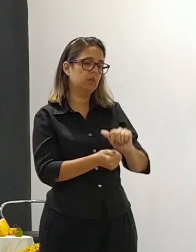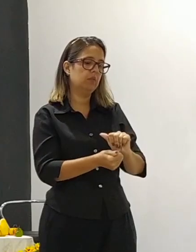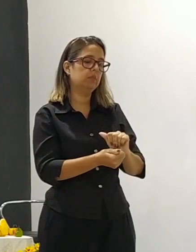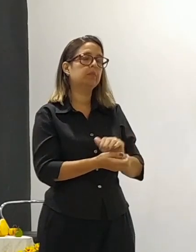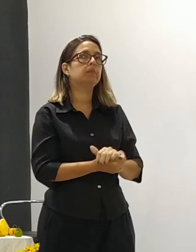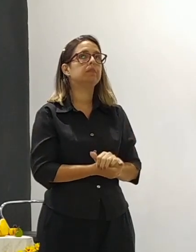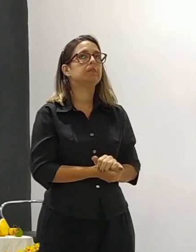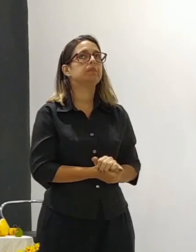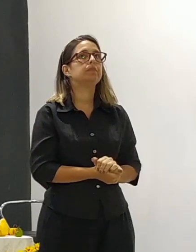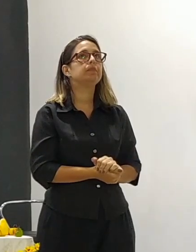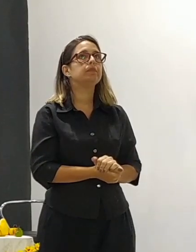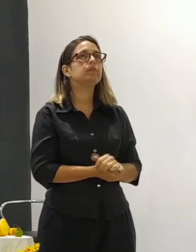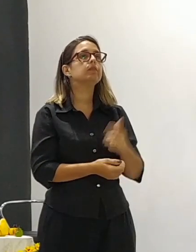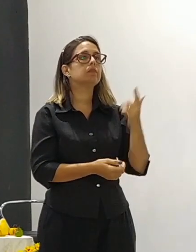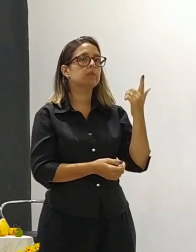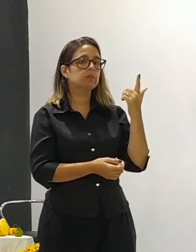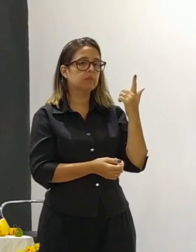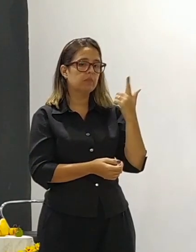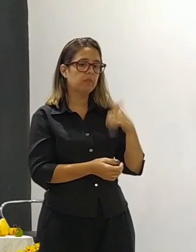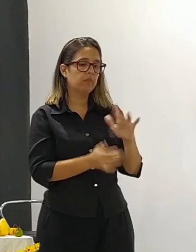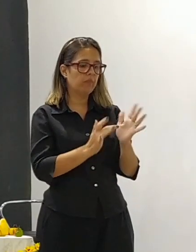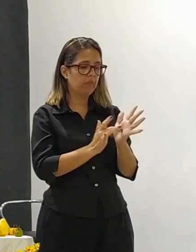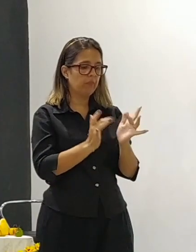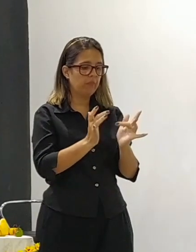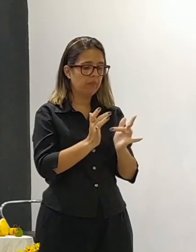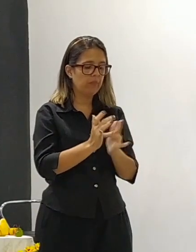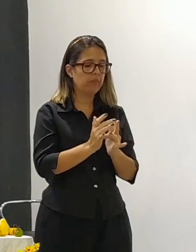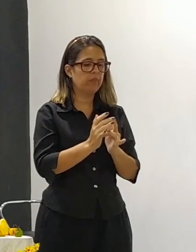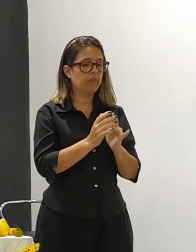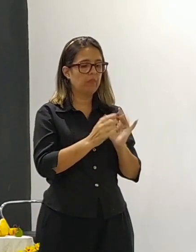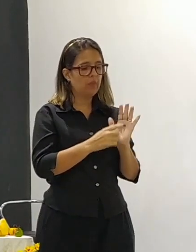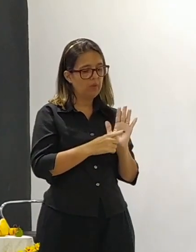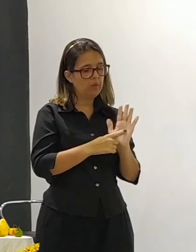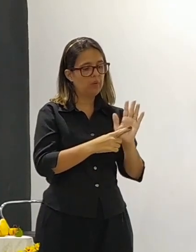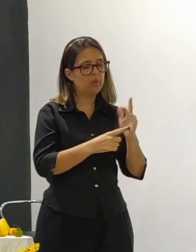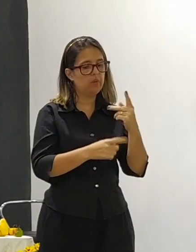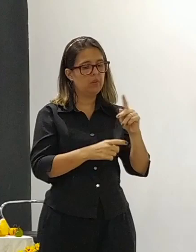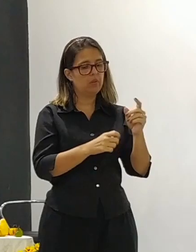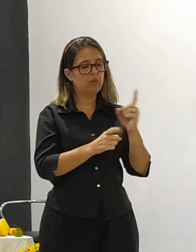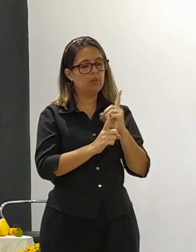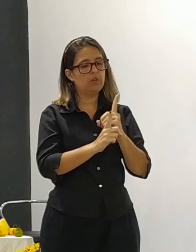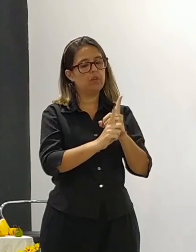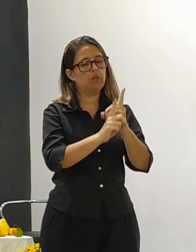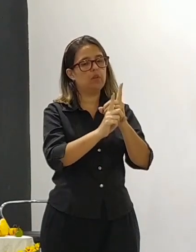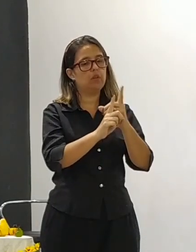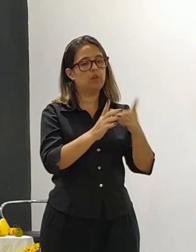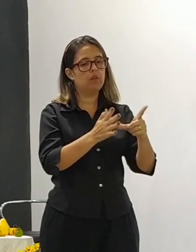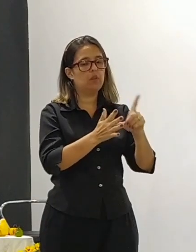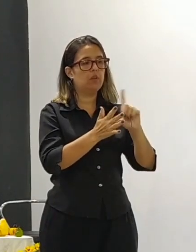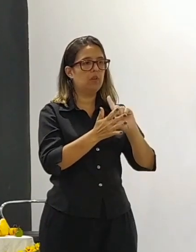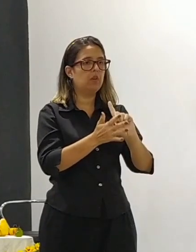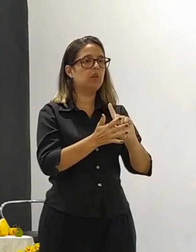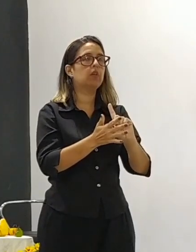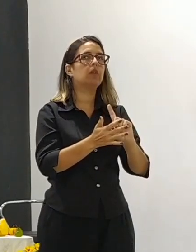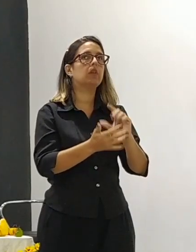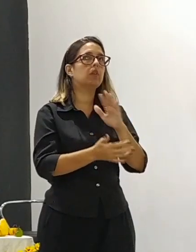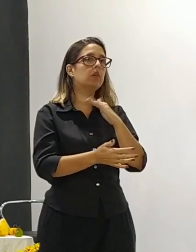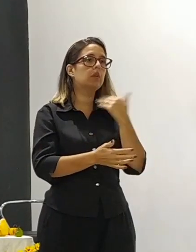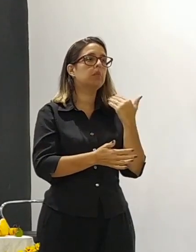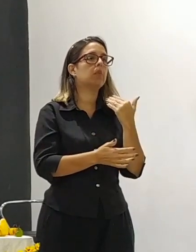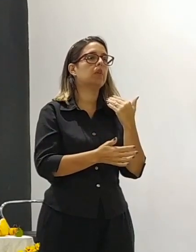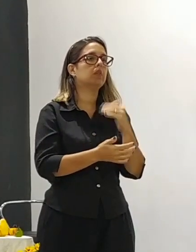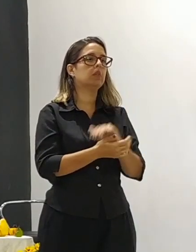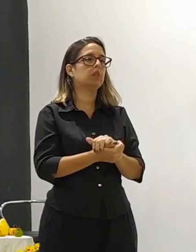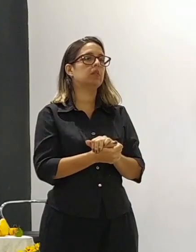séculos. Mais uma vez, Jesus aparece aos seus discípulos antes da sua ascensão e dá a eles